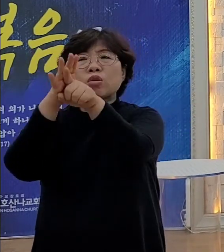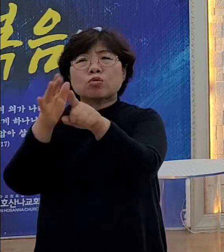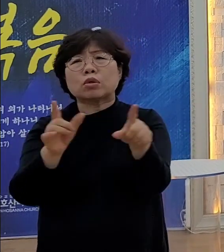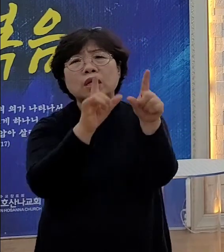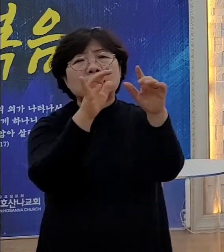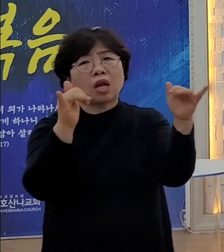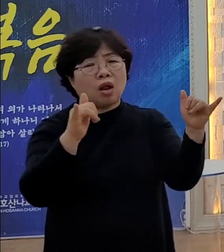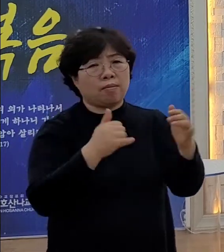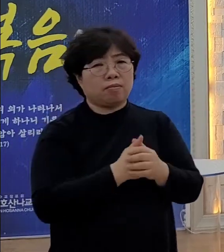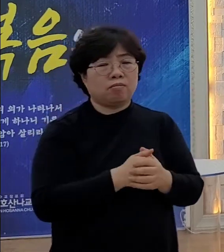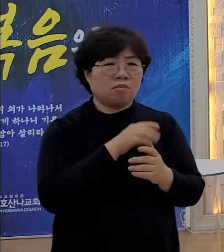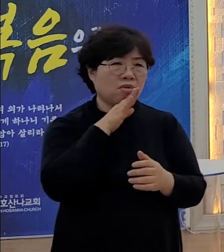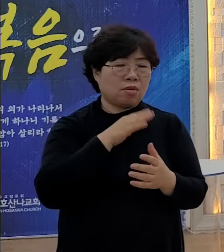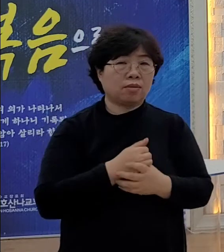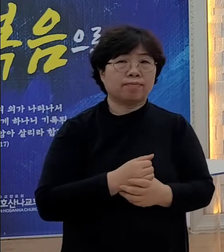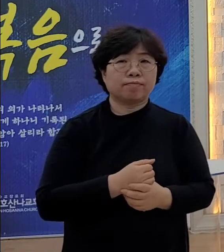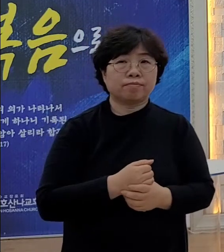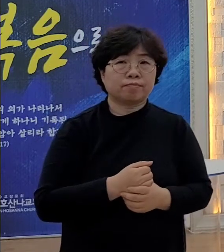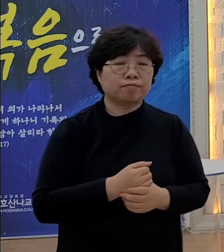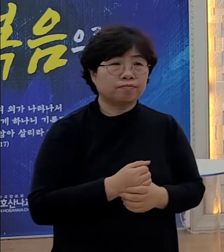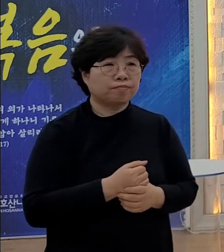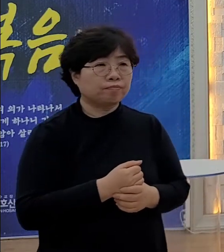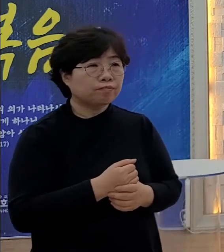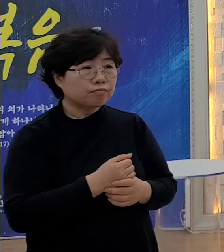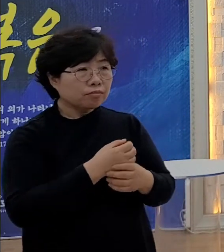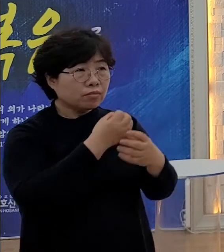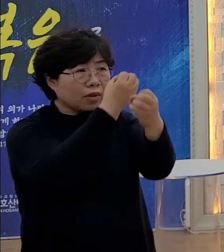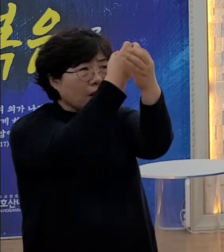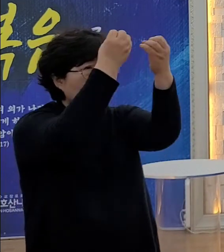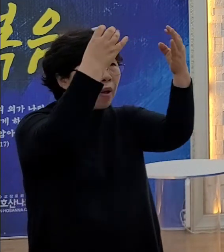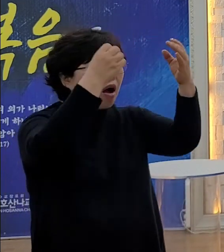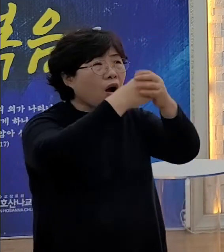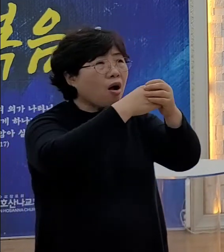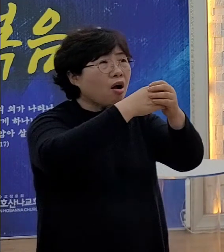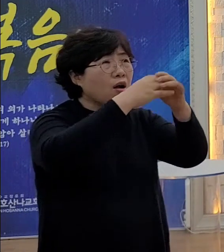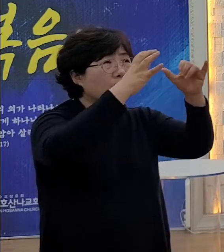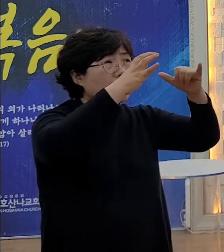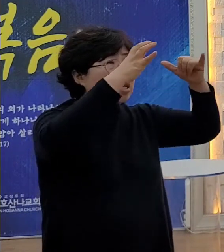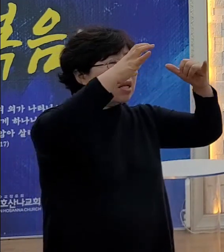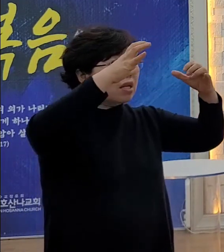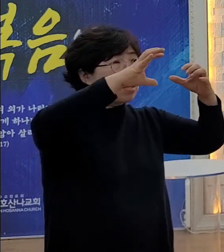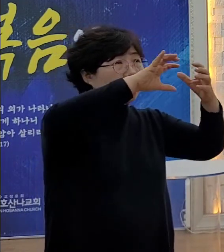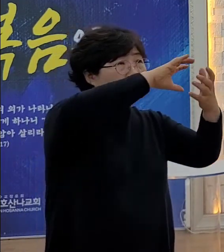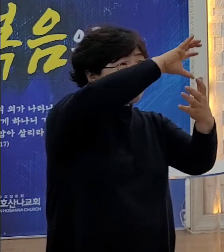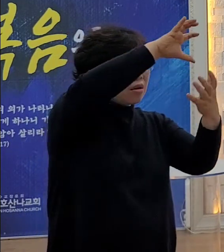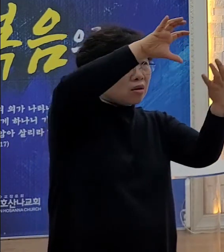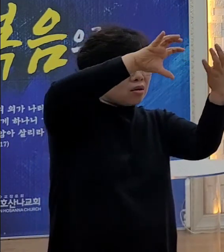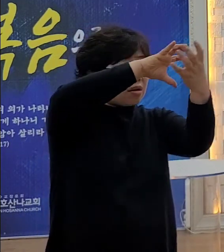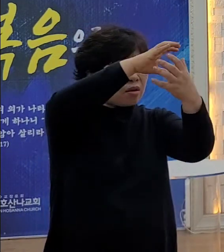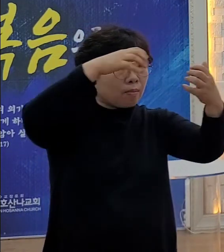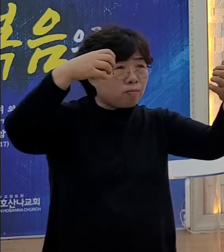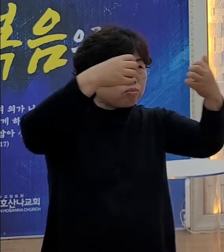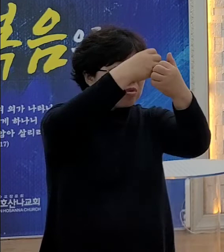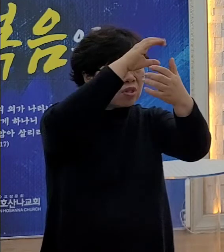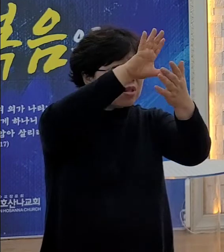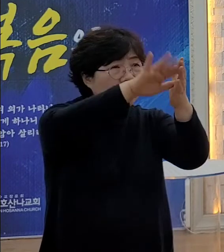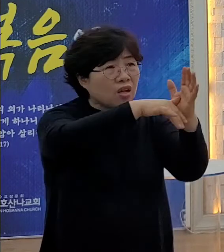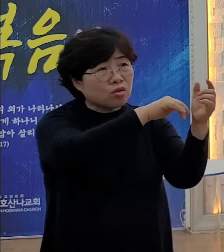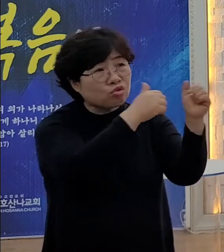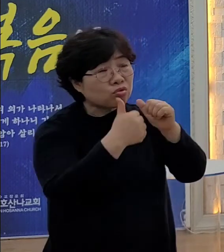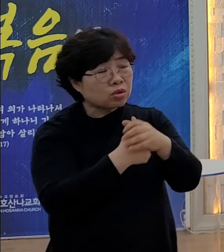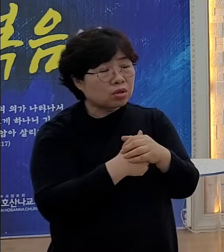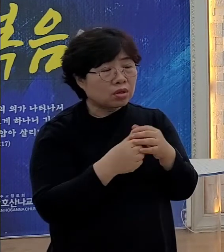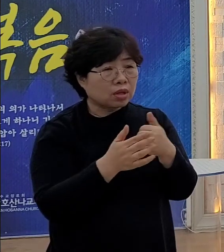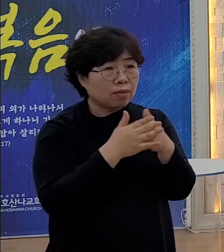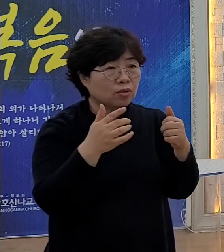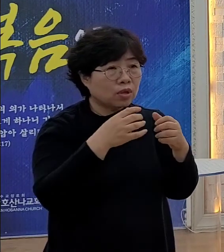얼마나 문제가 생깁니까? 만약에 그 운석이 하나 지구에 팍 하나 큰 게 떨어지면 다 죽습니다. 그런데 천체를